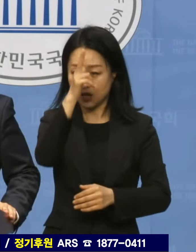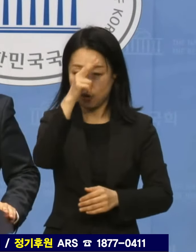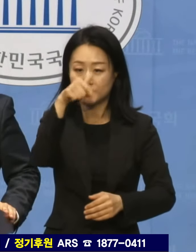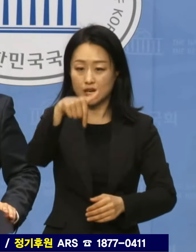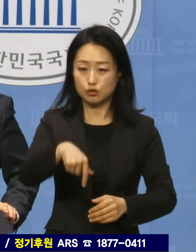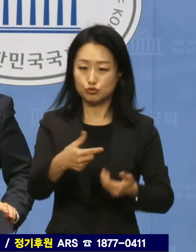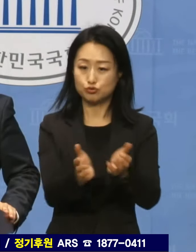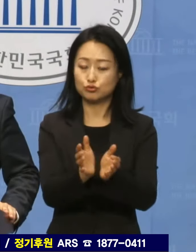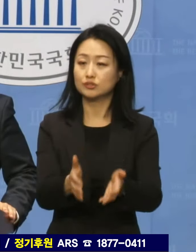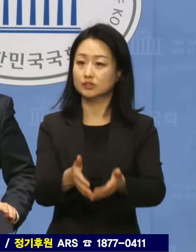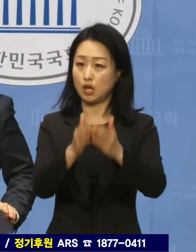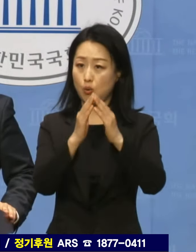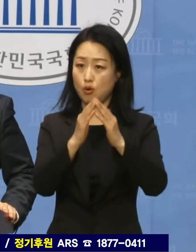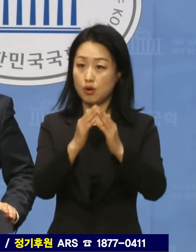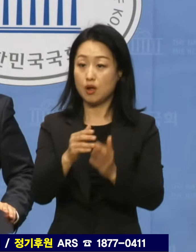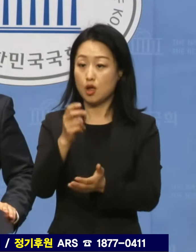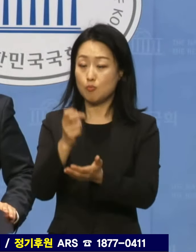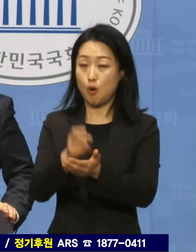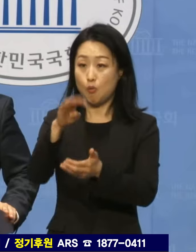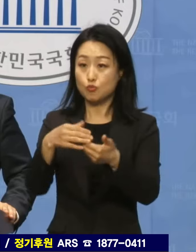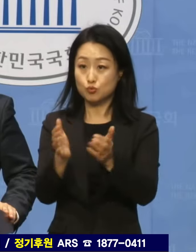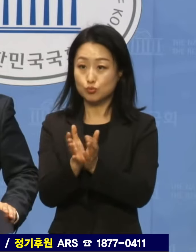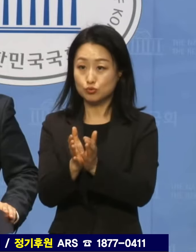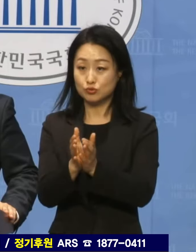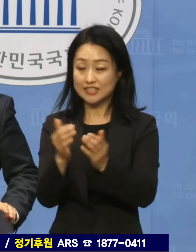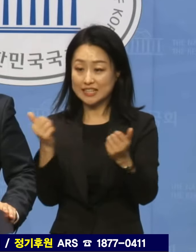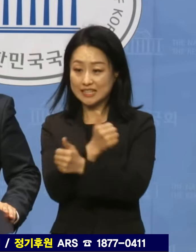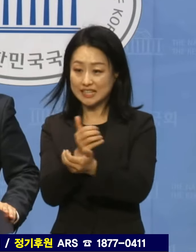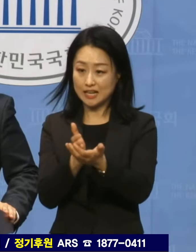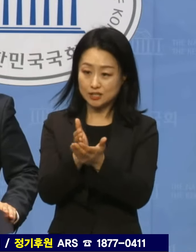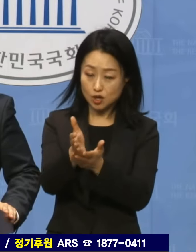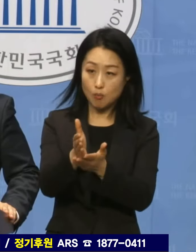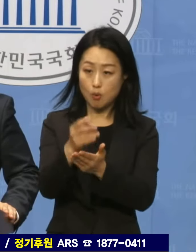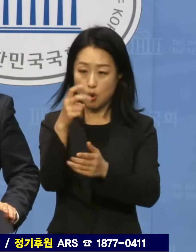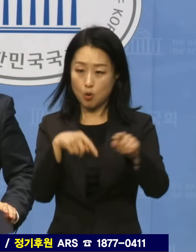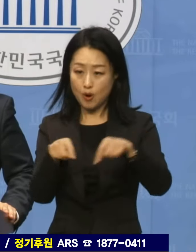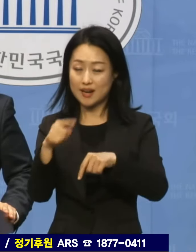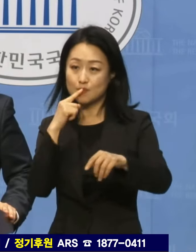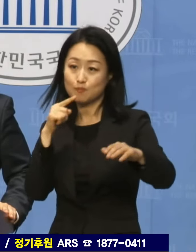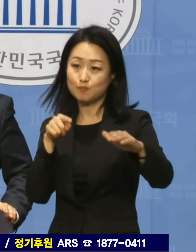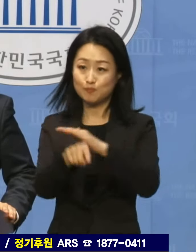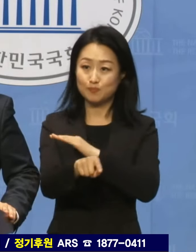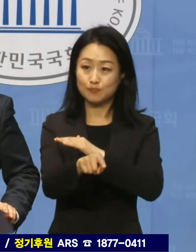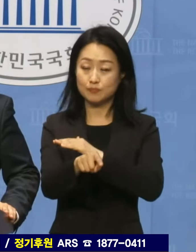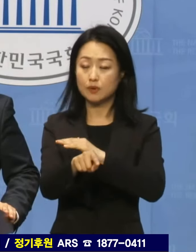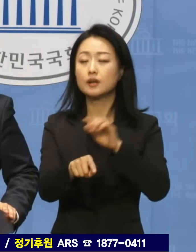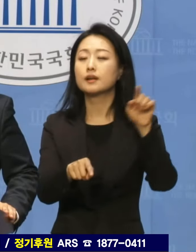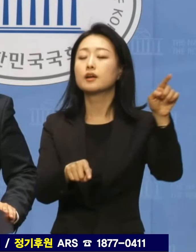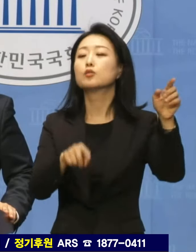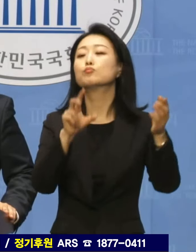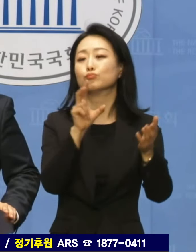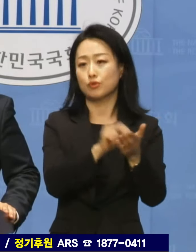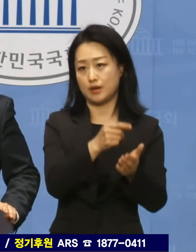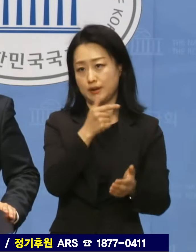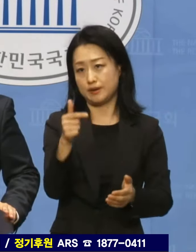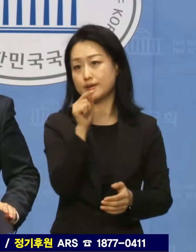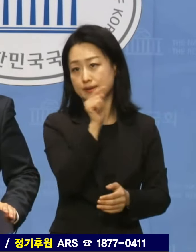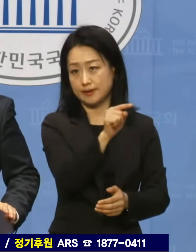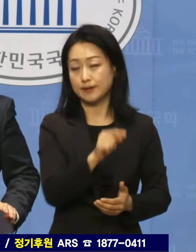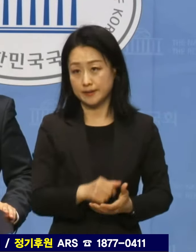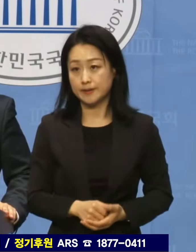신설하고 법무부 인사정보 관리당 을 만드는 시행령 통치를 해왔기 때